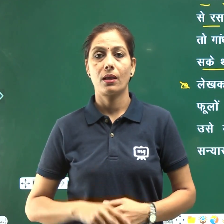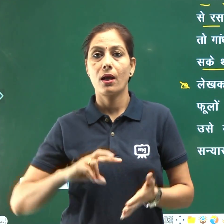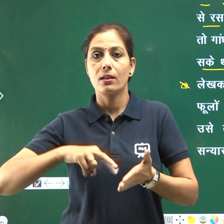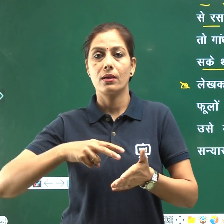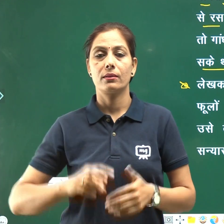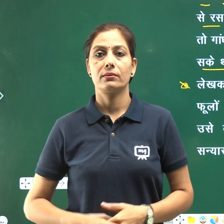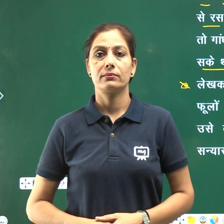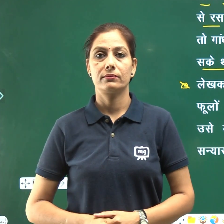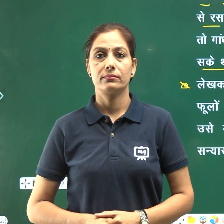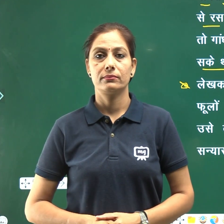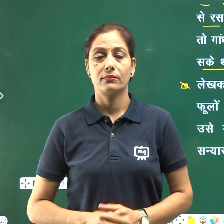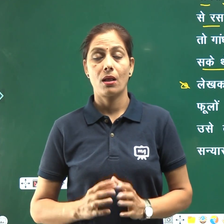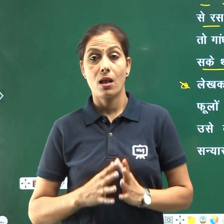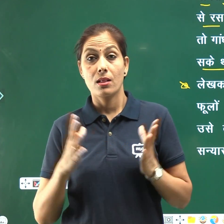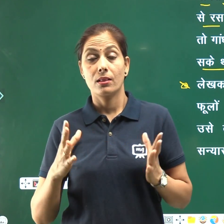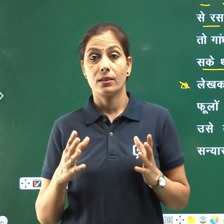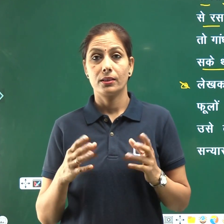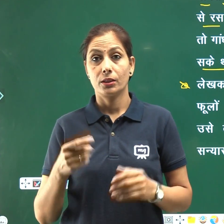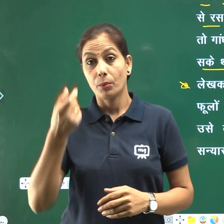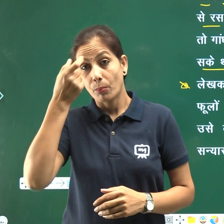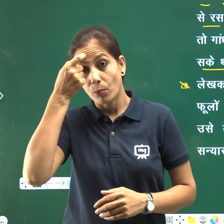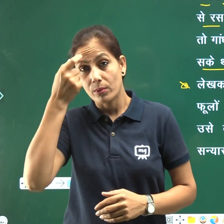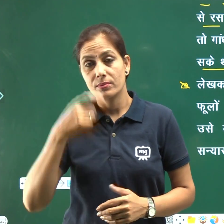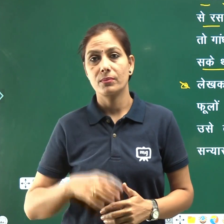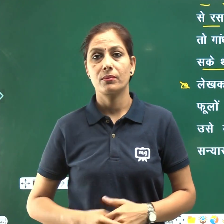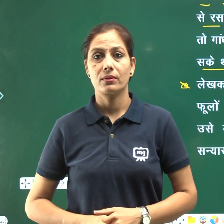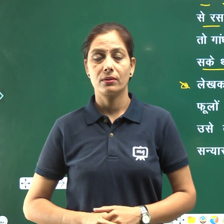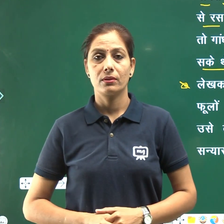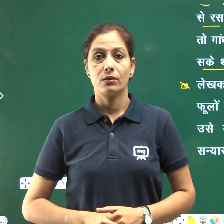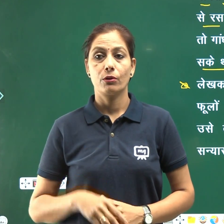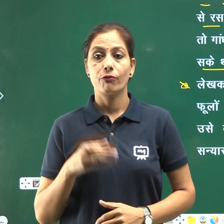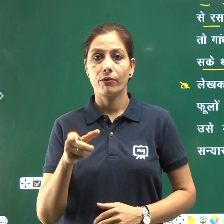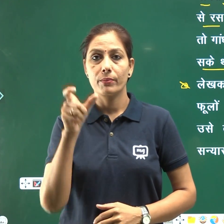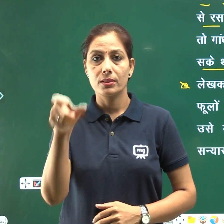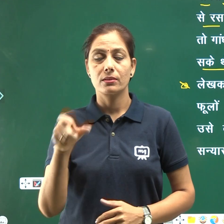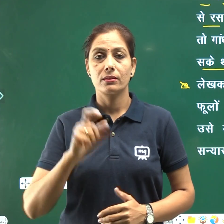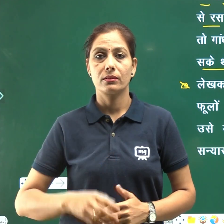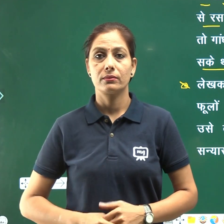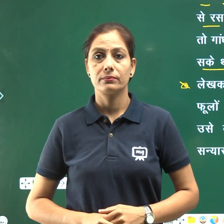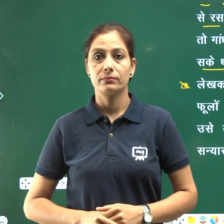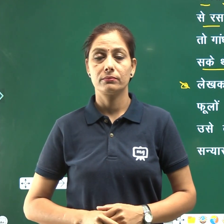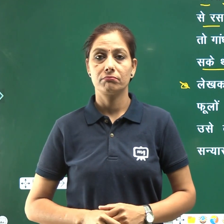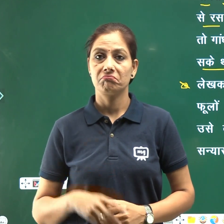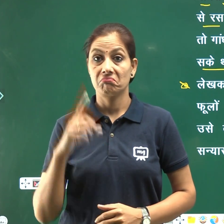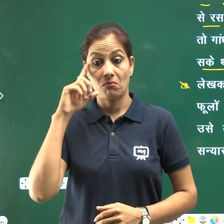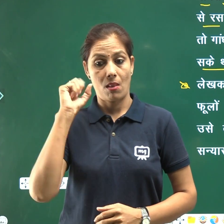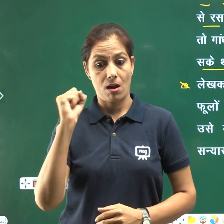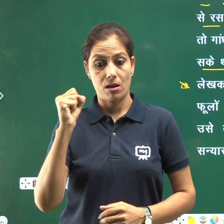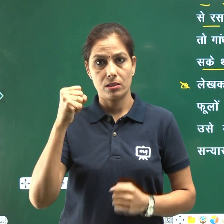अर्थात इतनी परेशानियों में भी वे अटल खड़े रहे